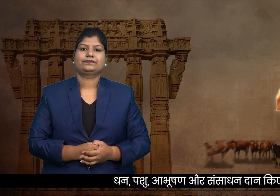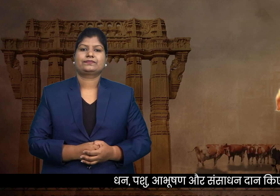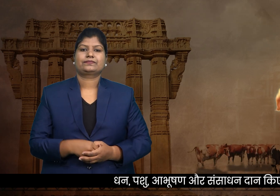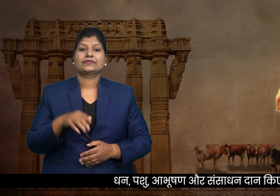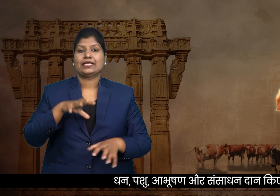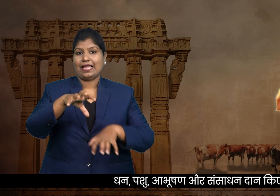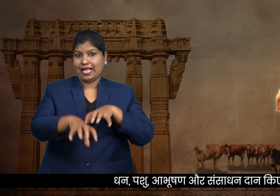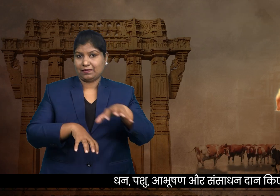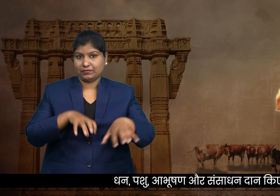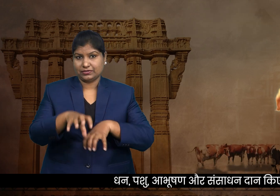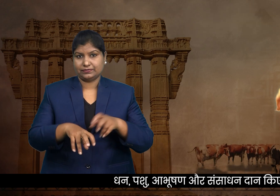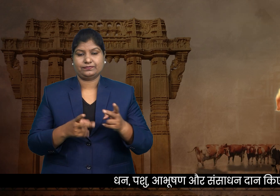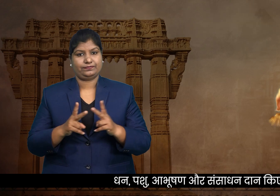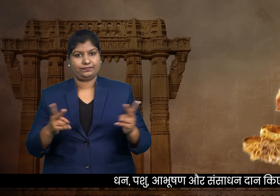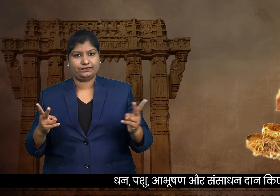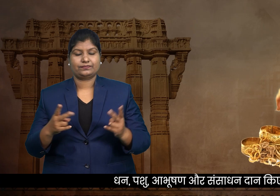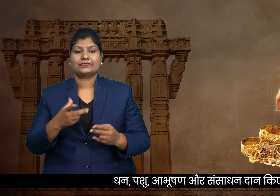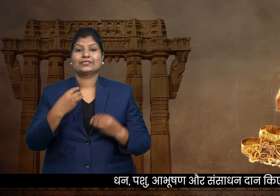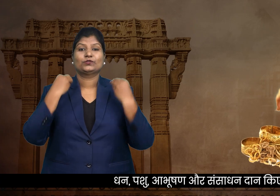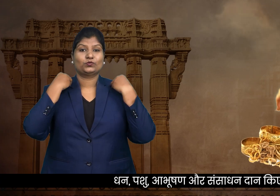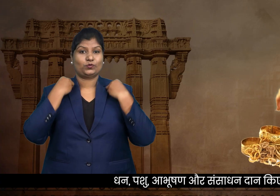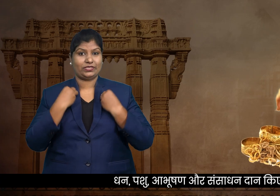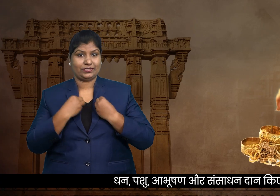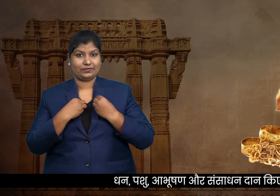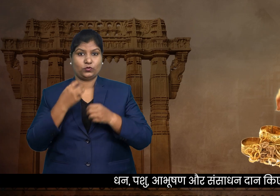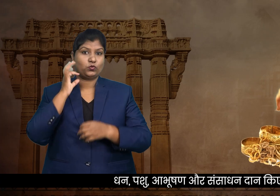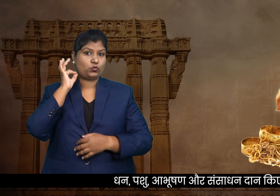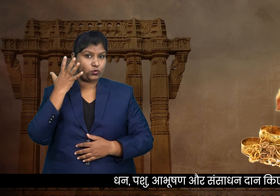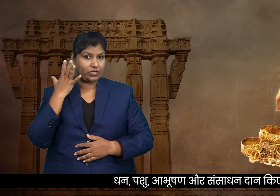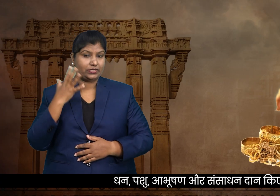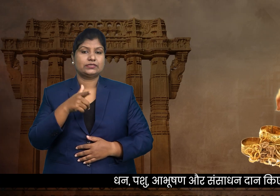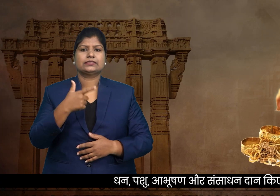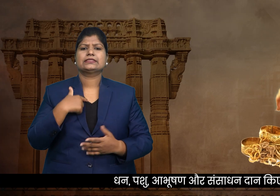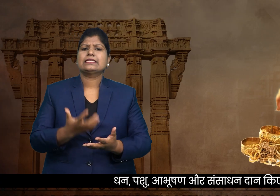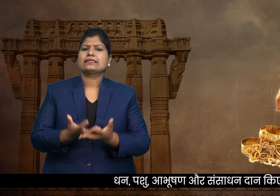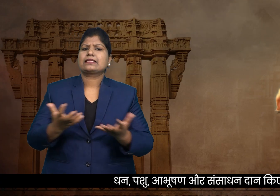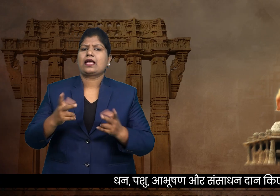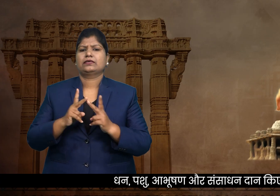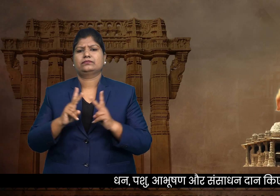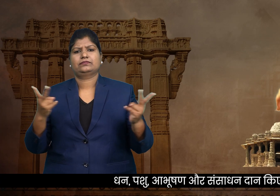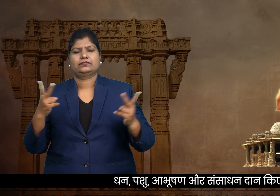पशु, आभूषण और संसाधन दान किए।